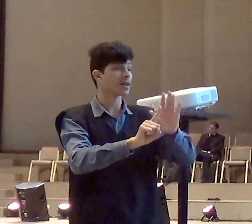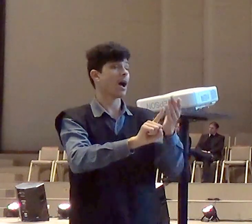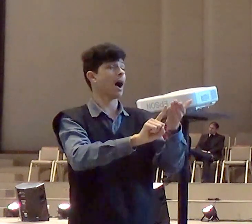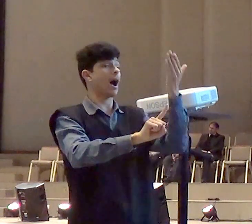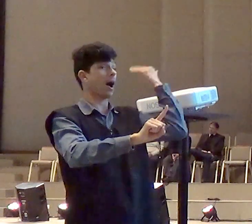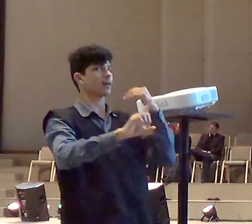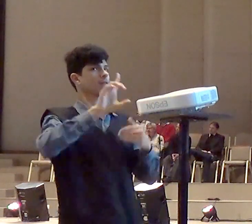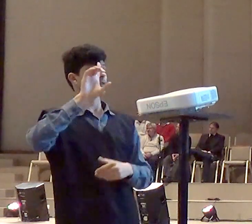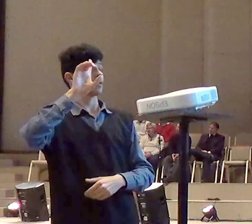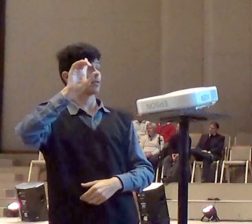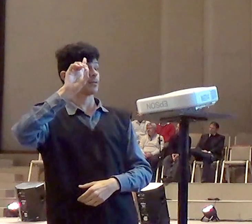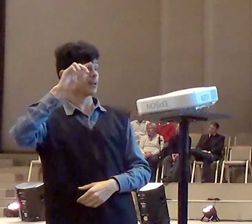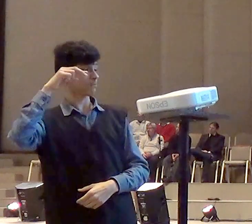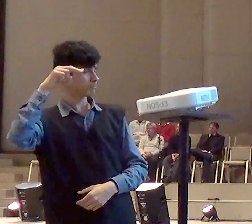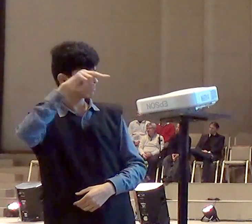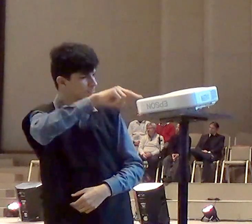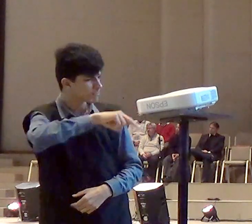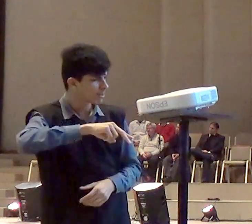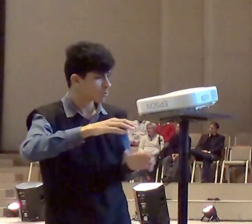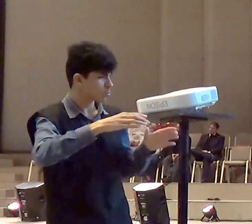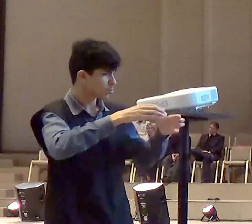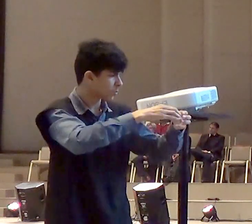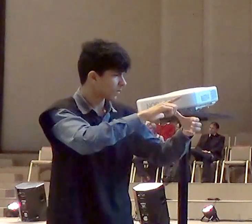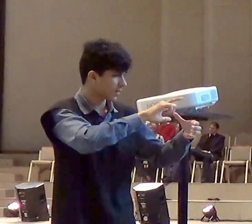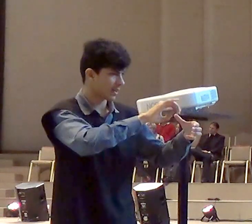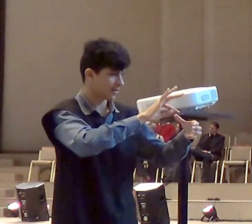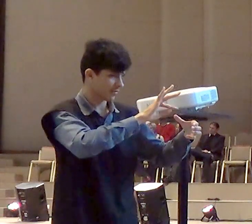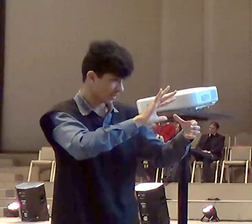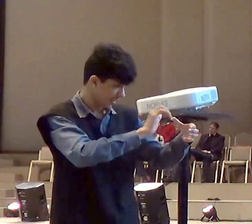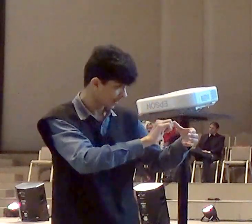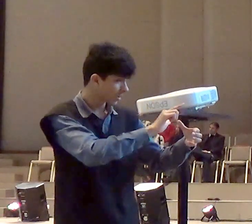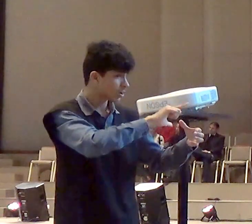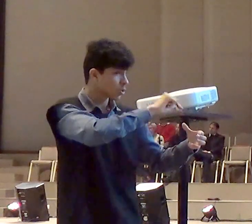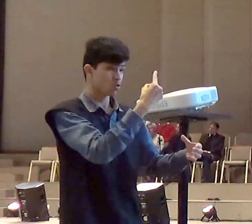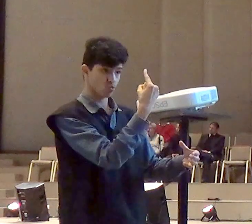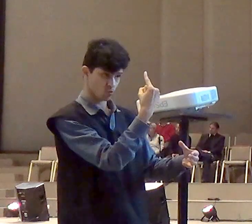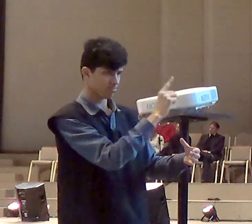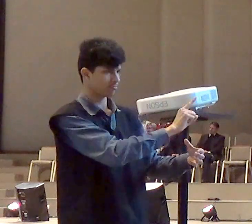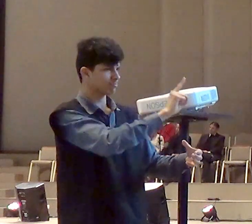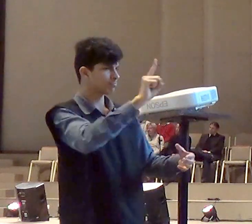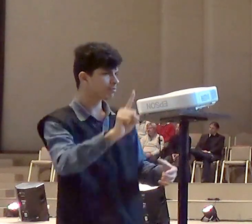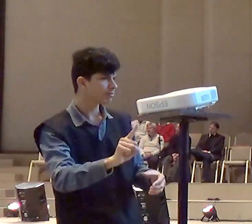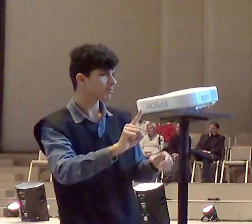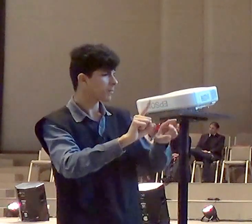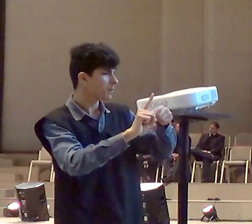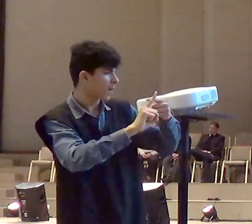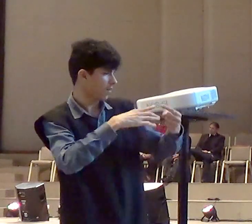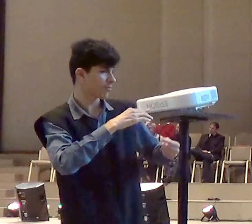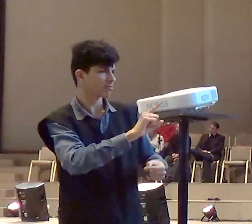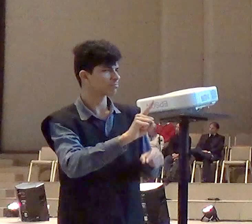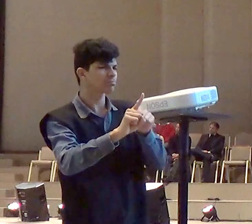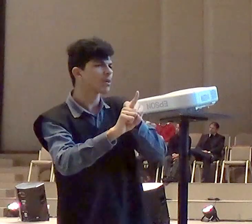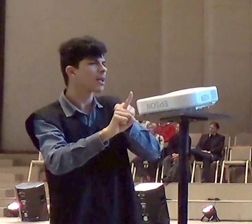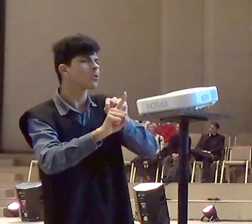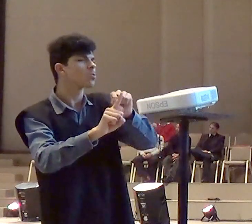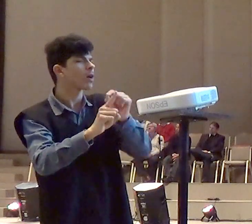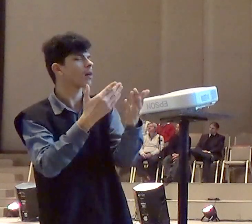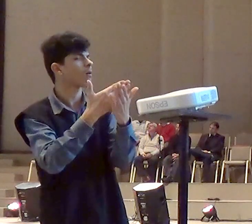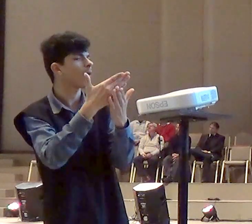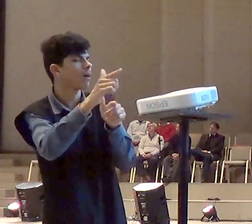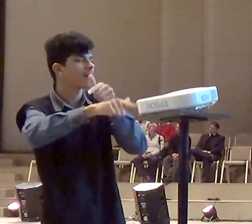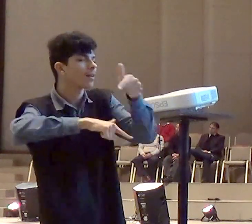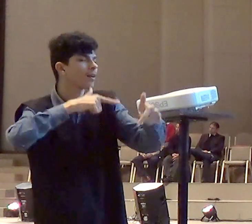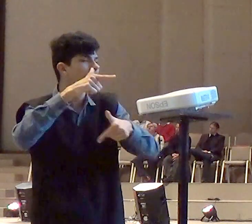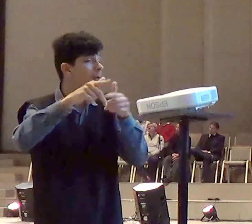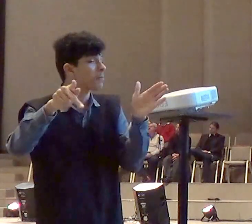para entre os Levitas separar Arão E os seus filhos para serem sacerdotes